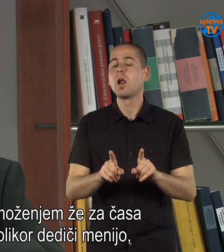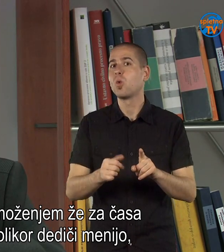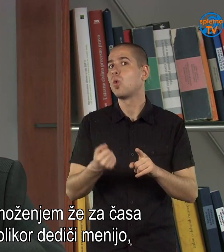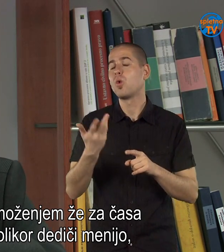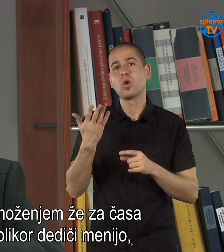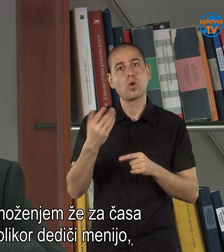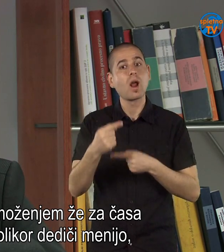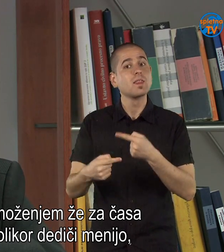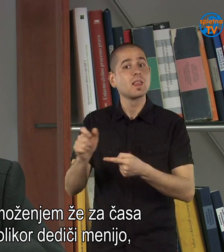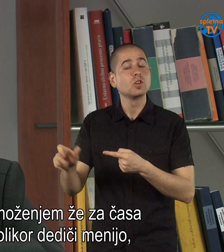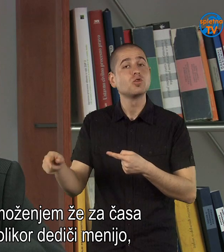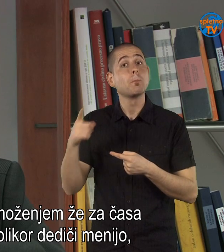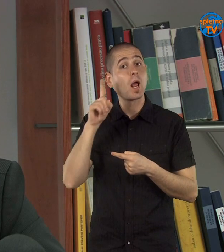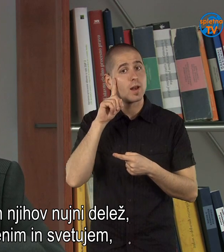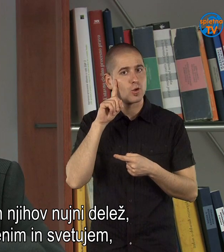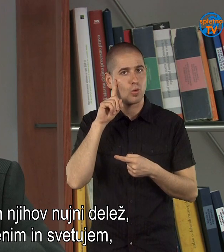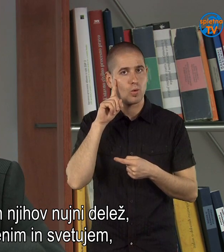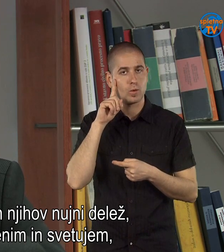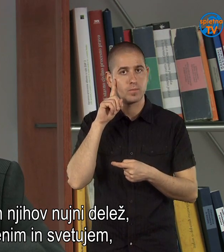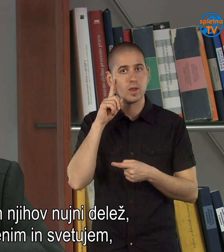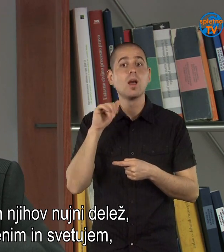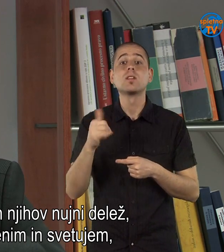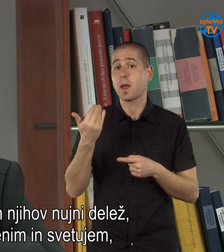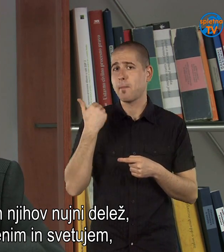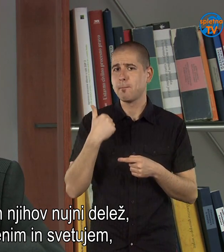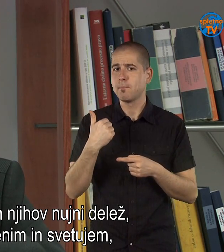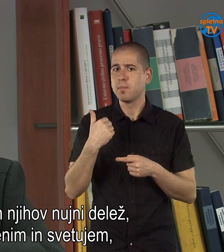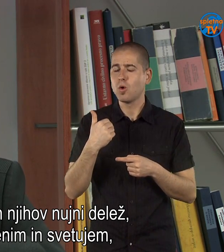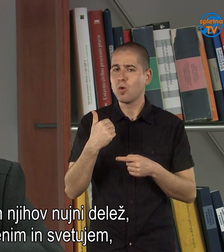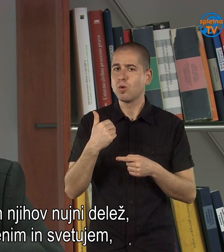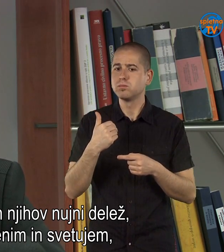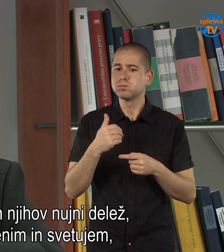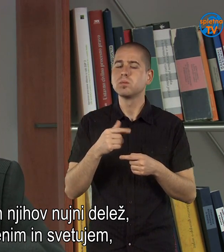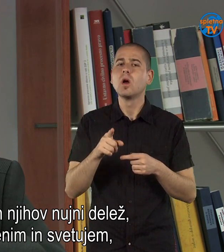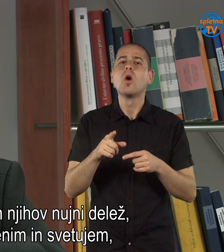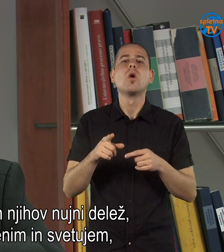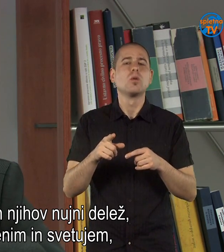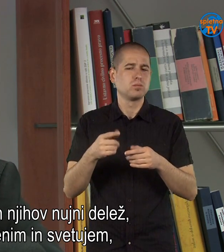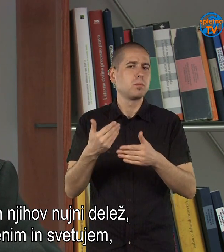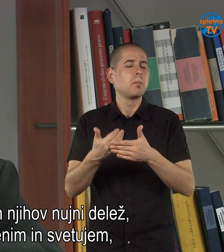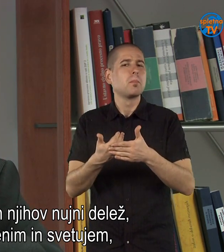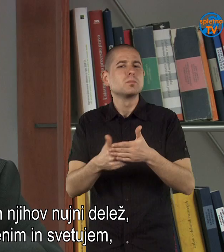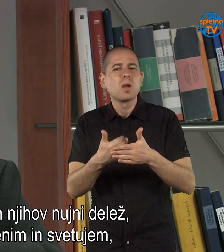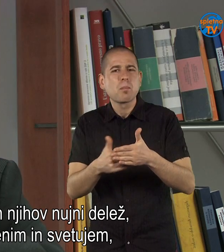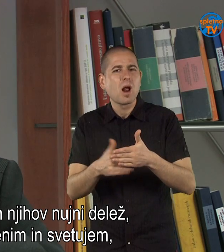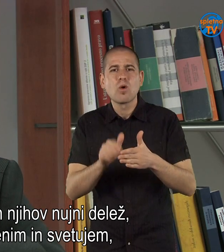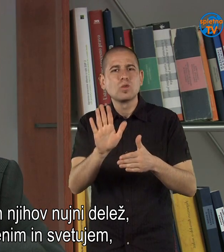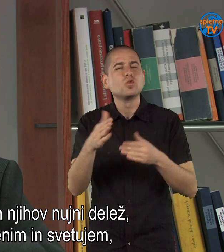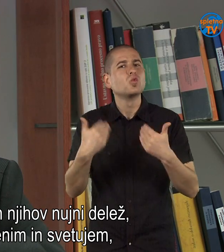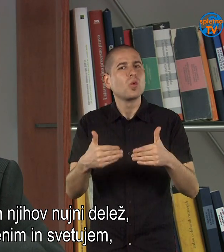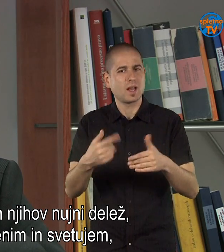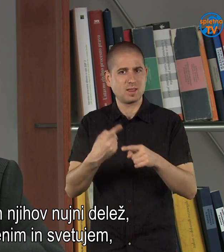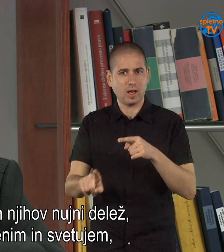ali vkolikor dediči menijo, da je bil okrnjen njihov nujni delež, potem